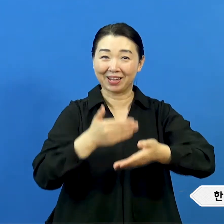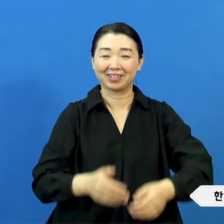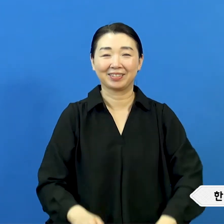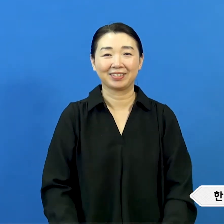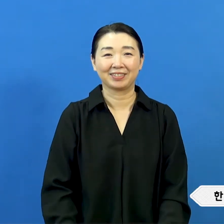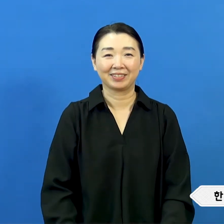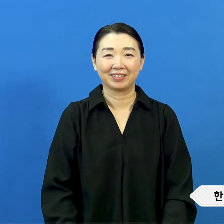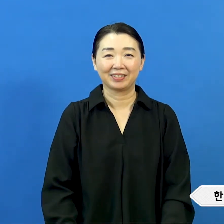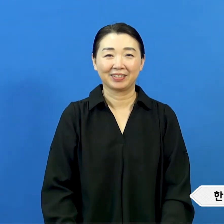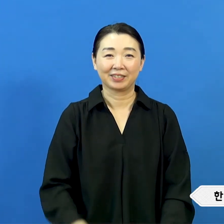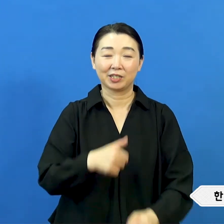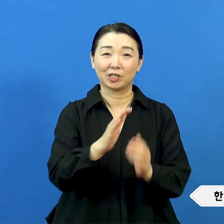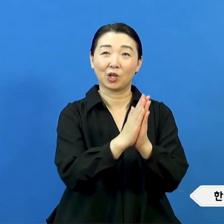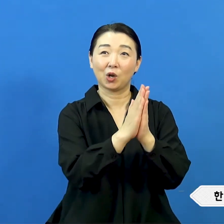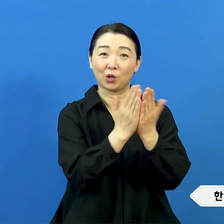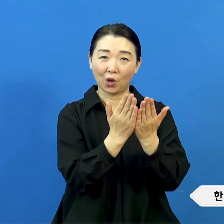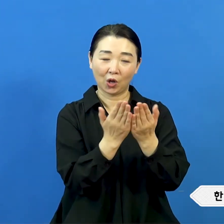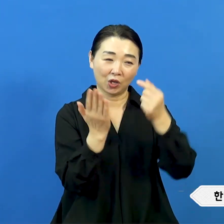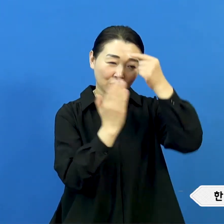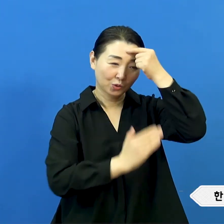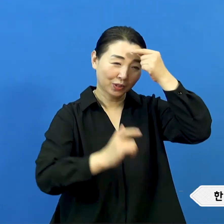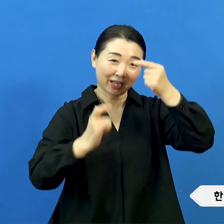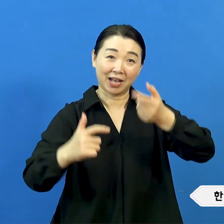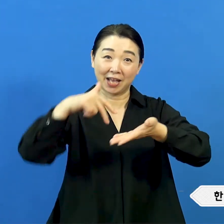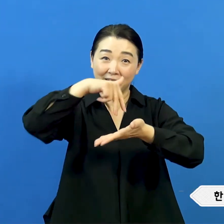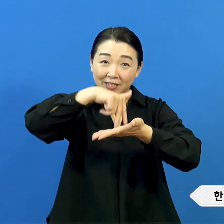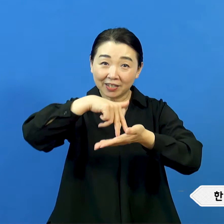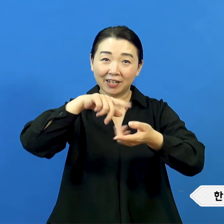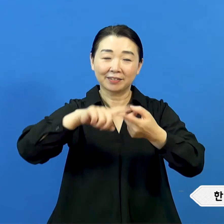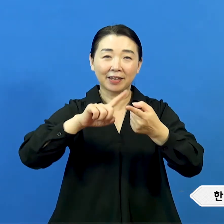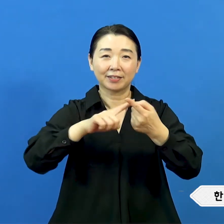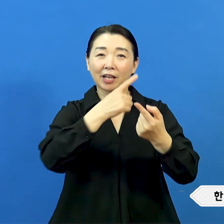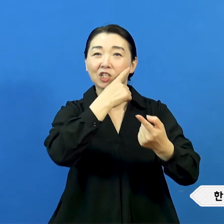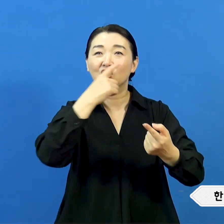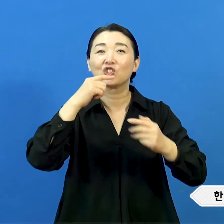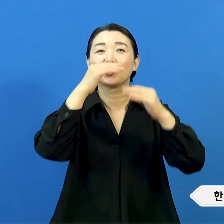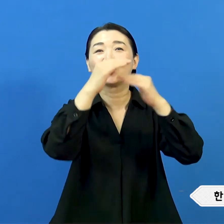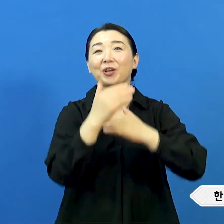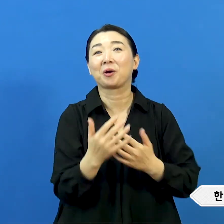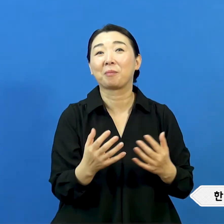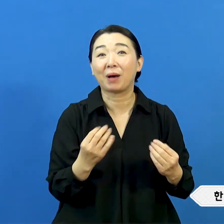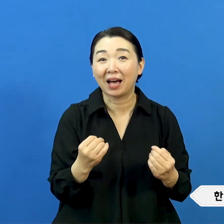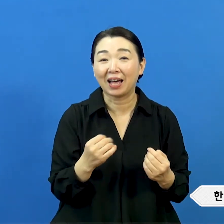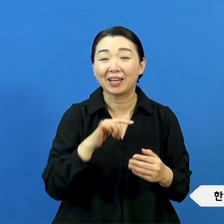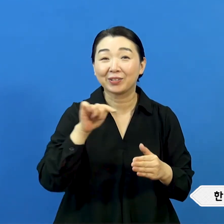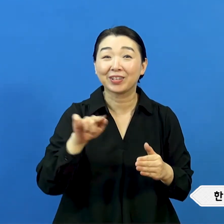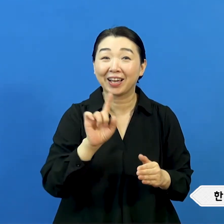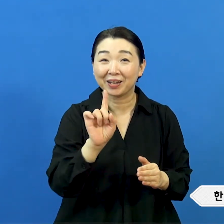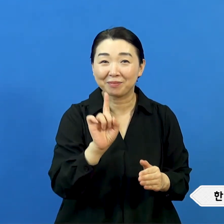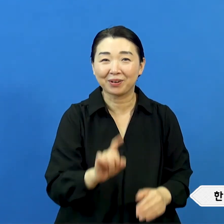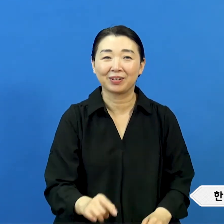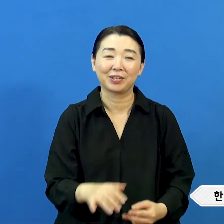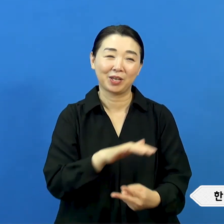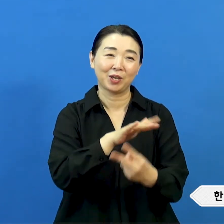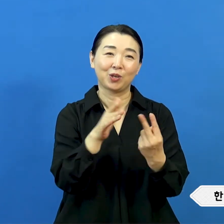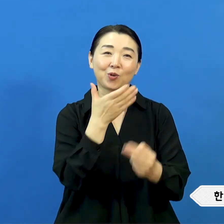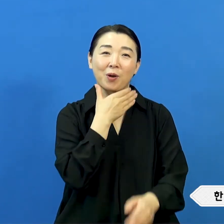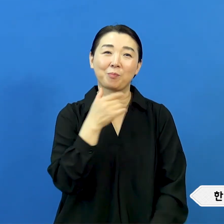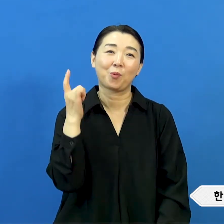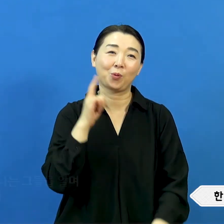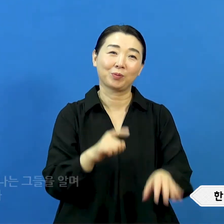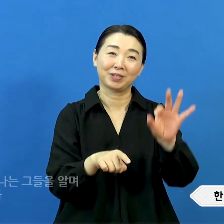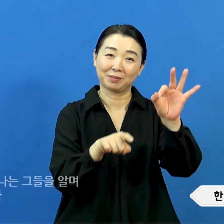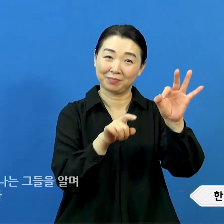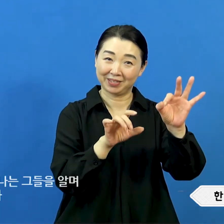성경에 성도의 견인에 대해서 말하는 증거 구절들이 많습니다. 그 중에 한 가지만 들면 요한복음 10장